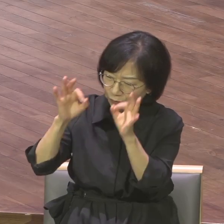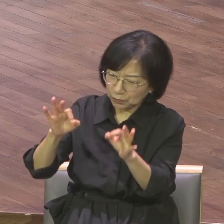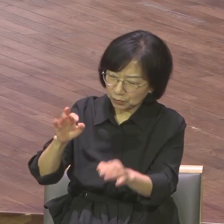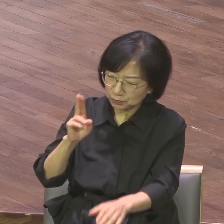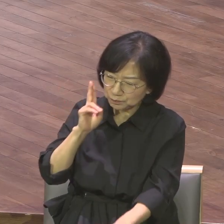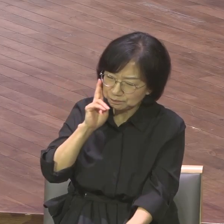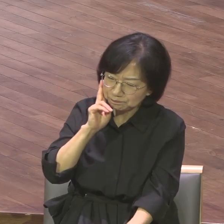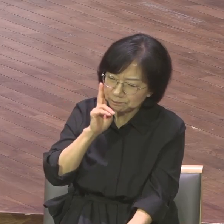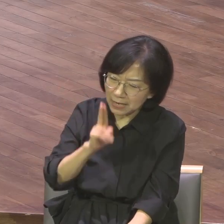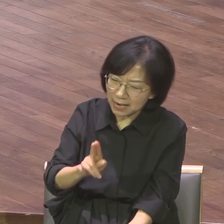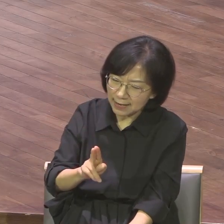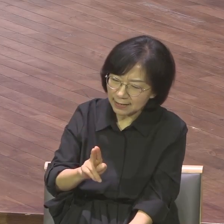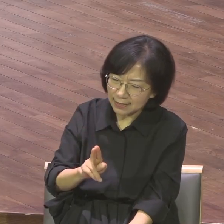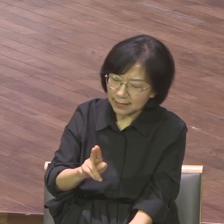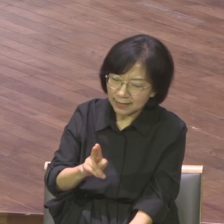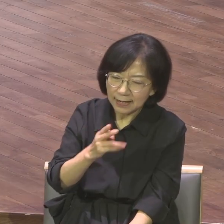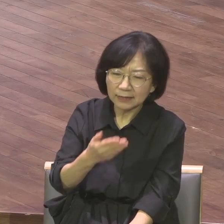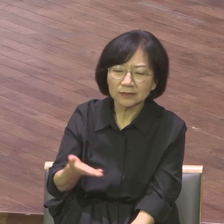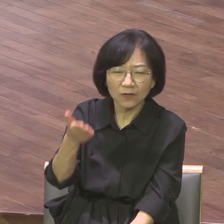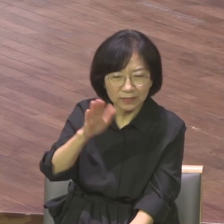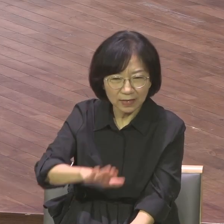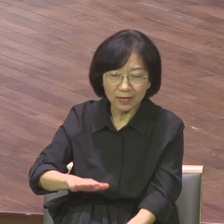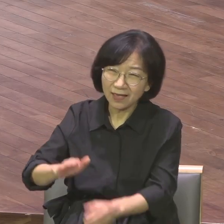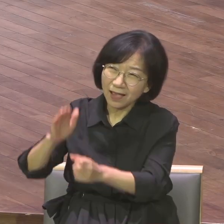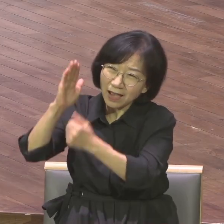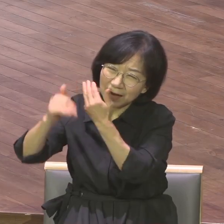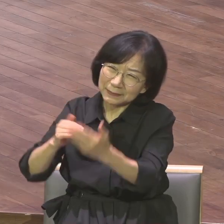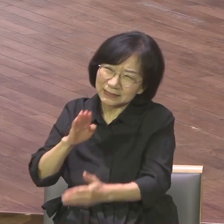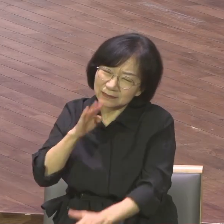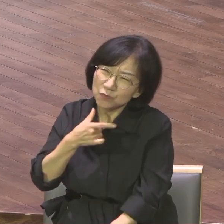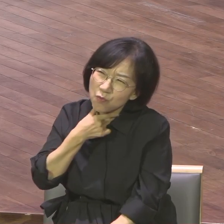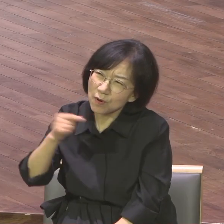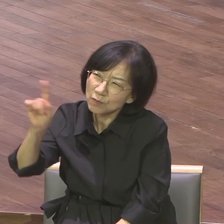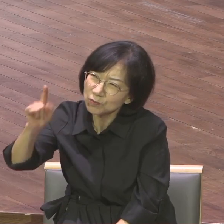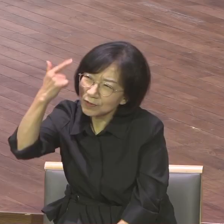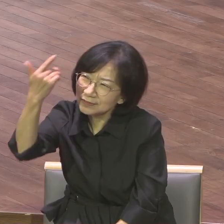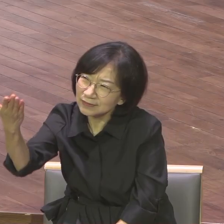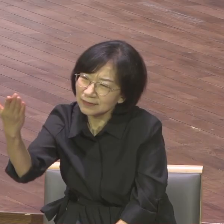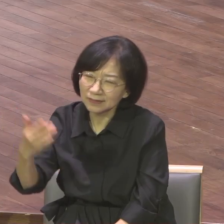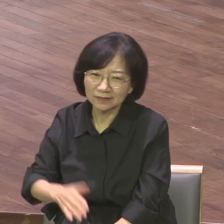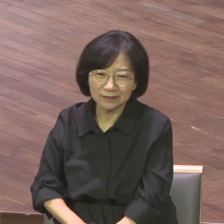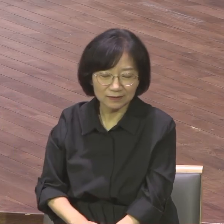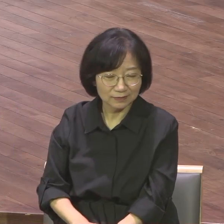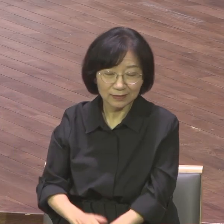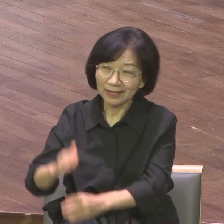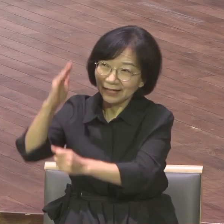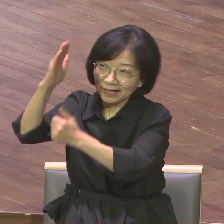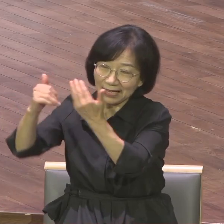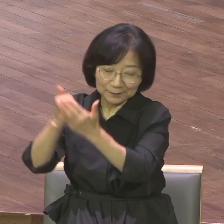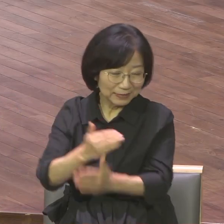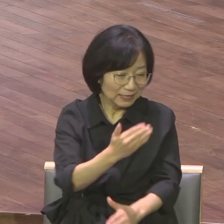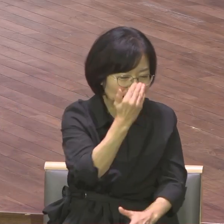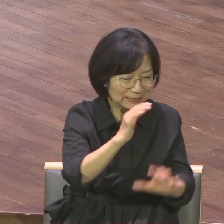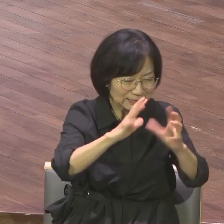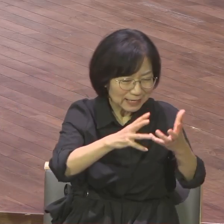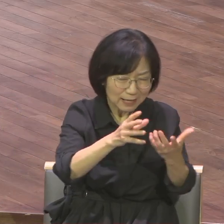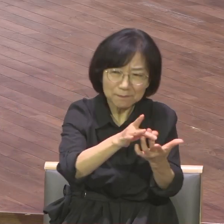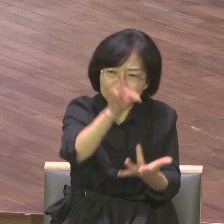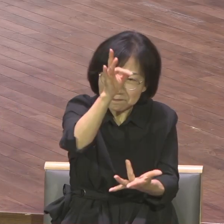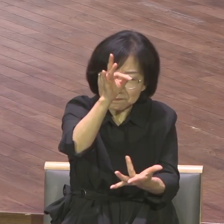것이 아니고 하나님의 본심, 도대체 선택한 이스라엘 백성들 이렇게 비참하게